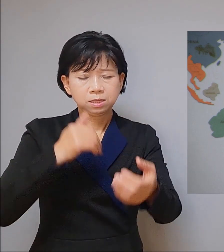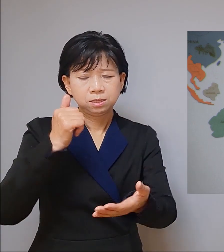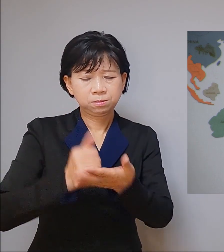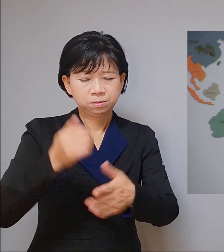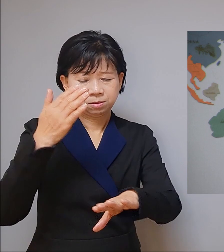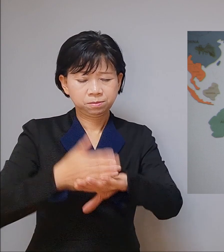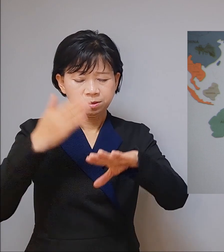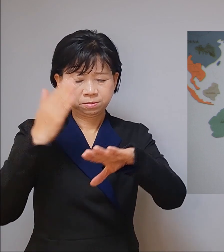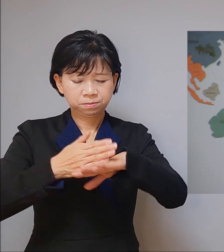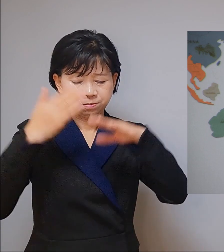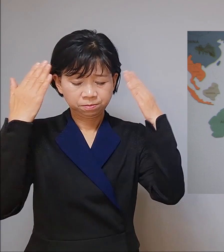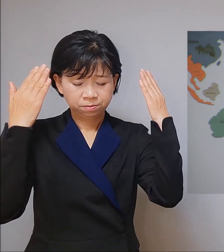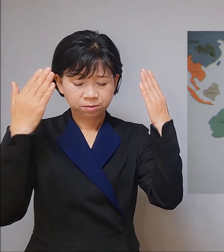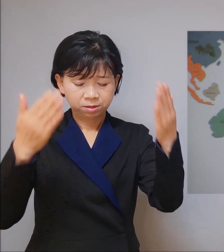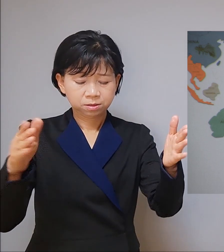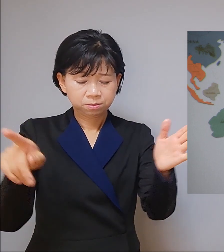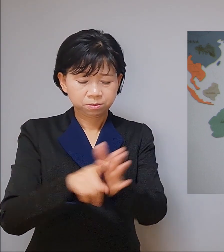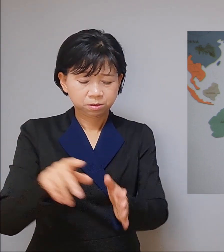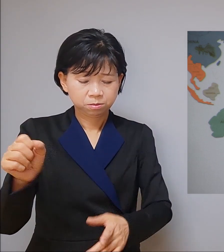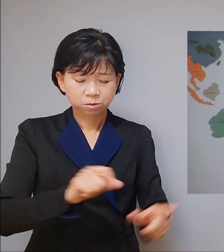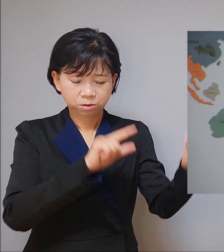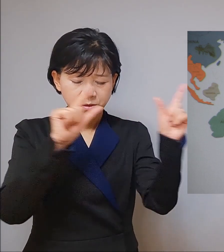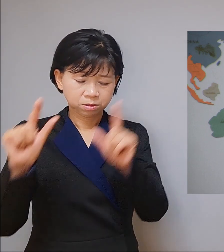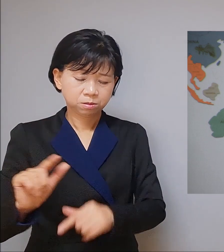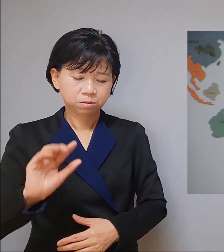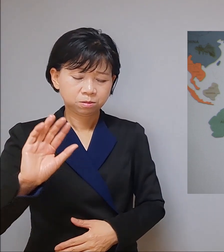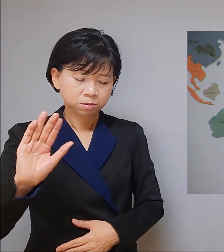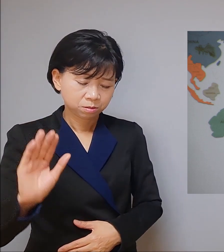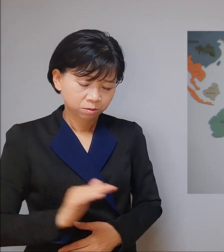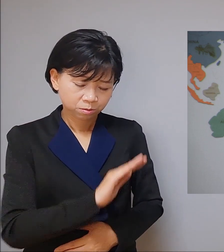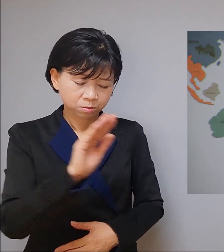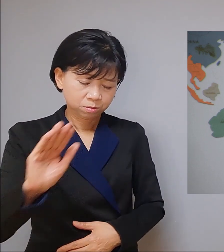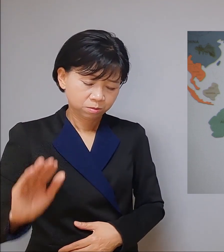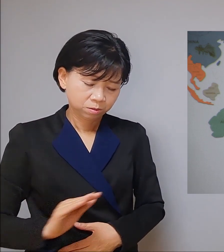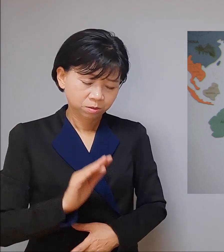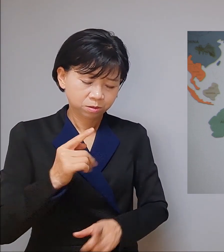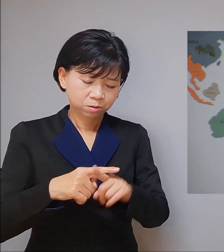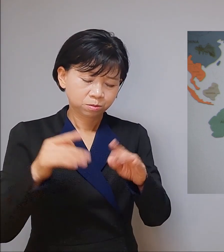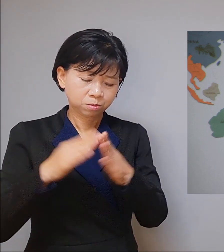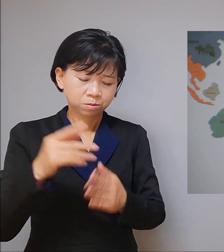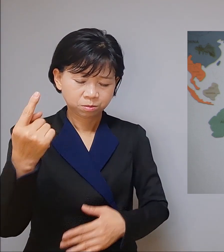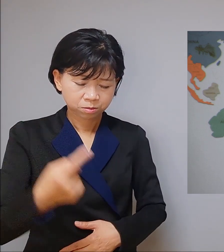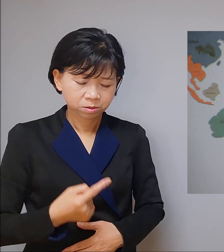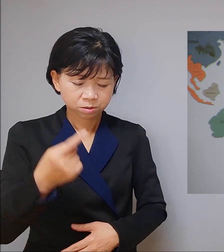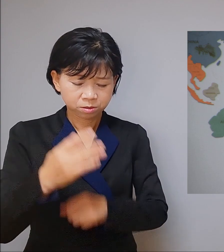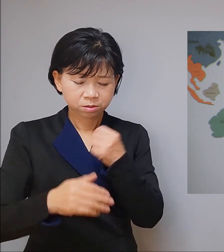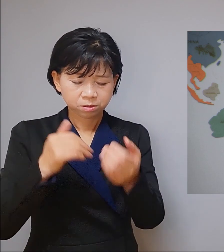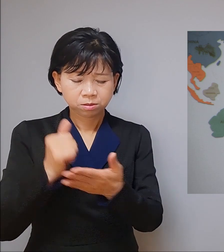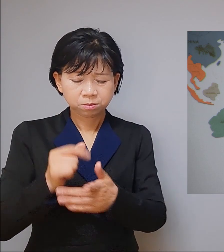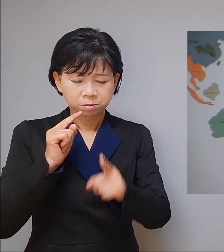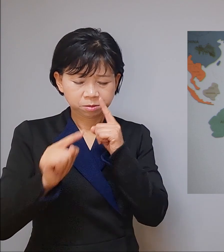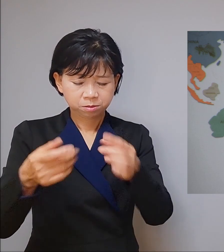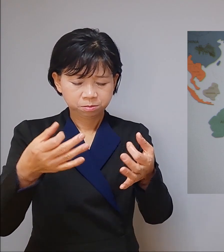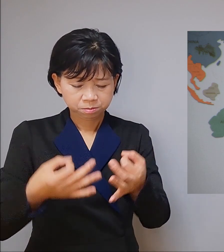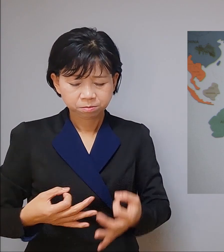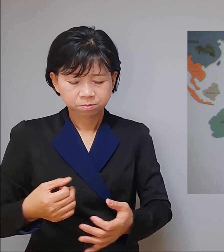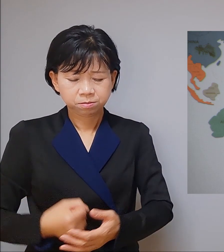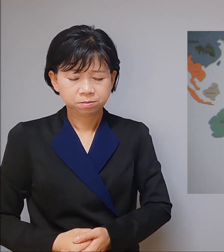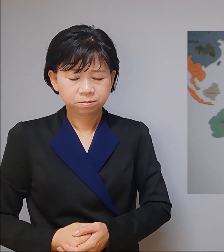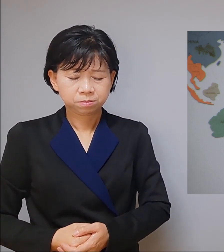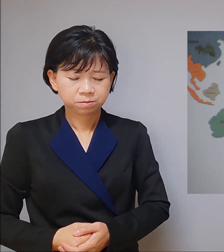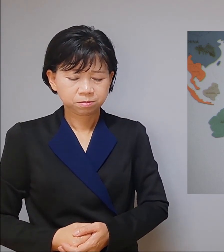하나님 감사합니다. 믿음으로 살아가는 우리들, 오늘 또 교회를 와서 하나님의 말씀을